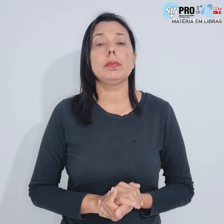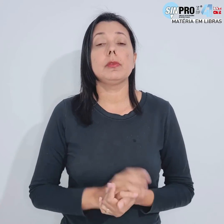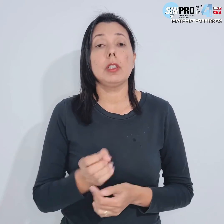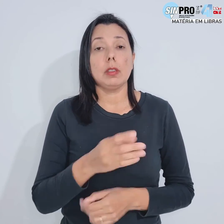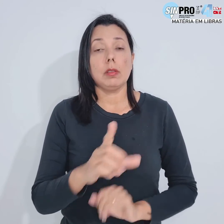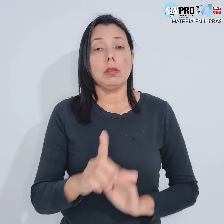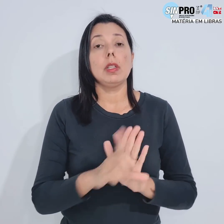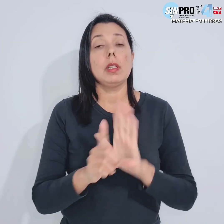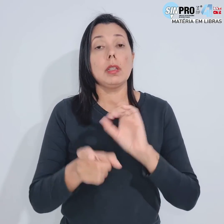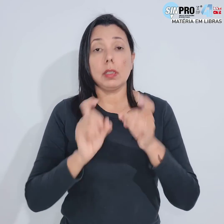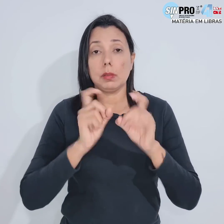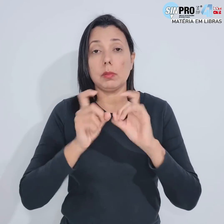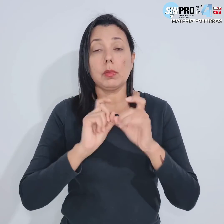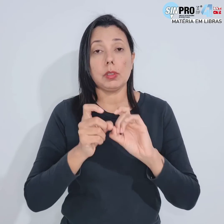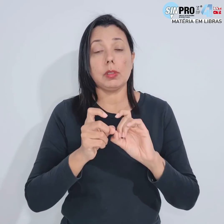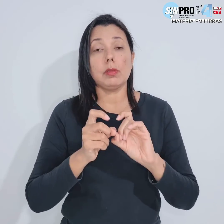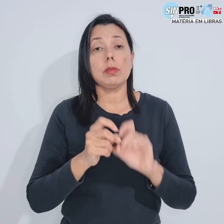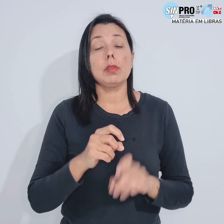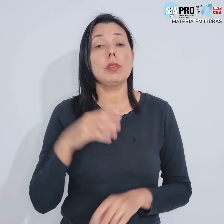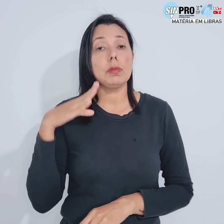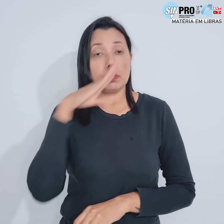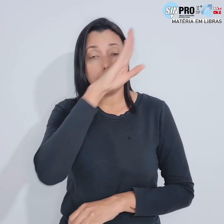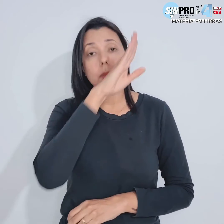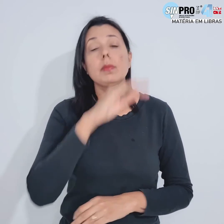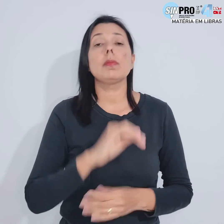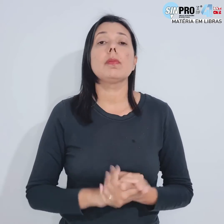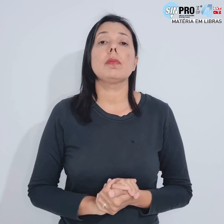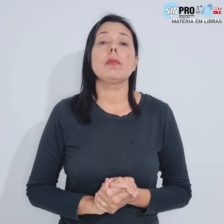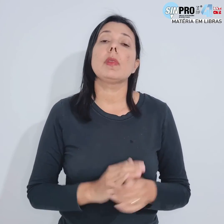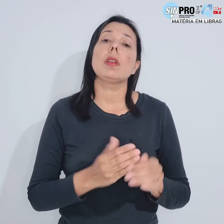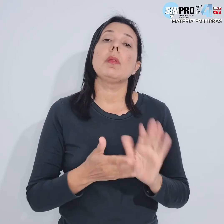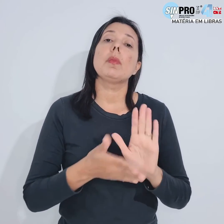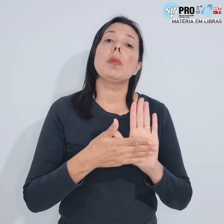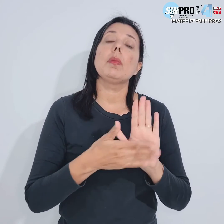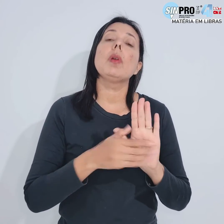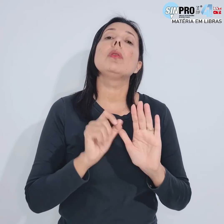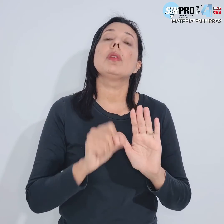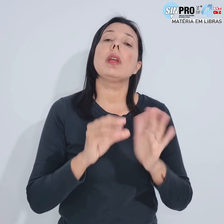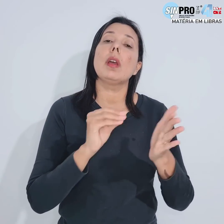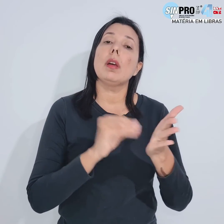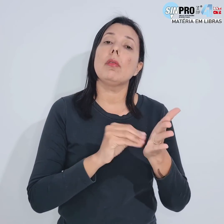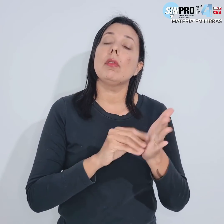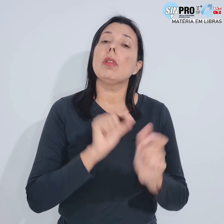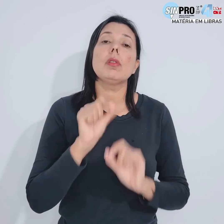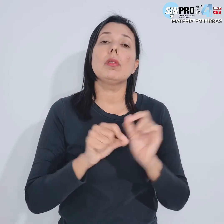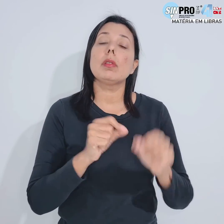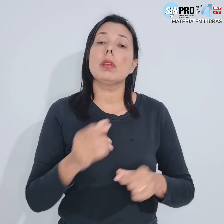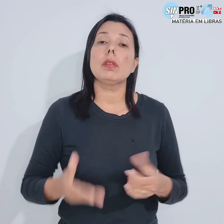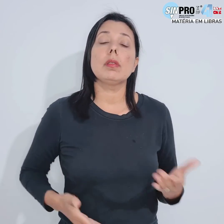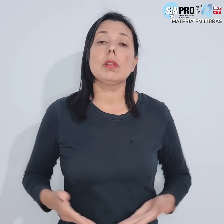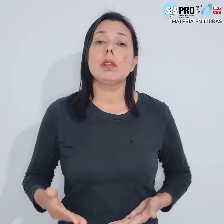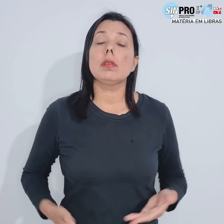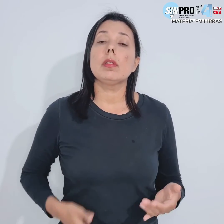A reforma administrativa de Jair Bolsonaro propõe a ausência de serviços